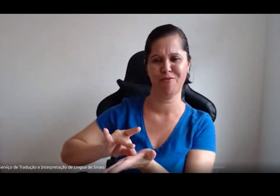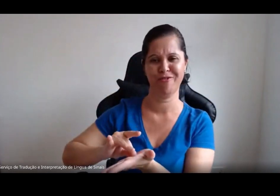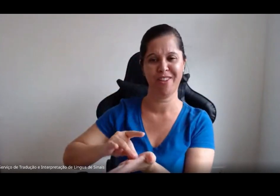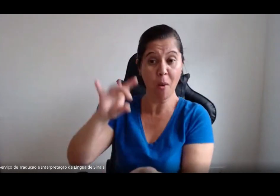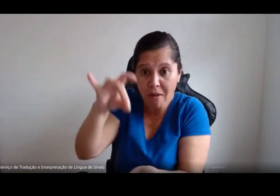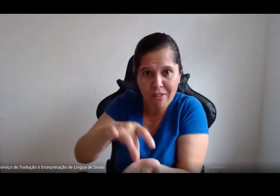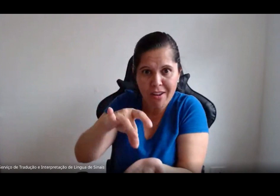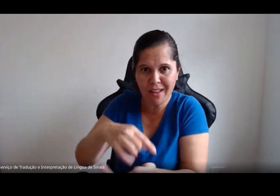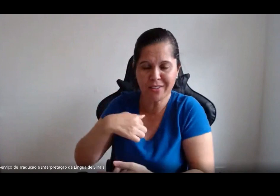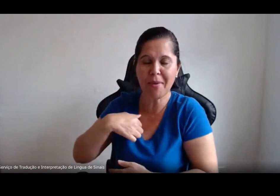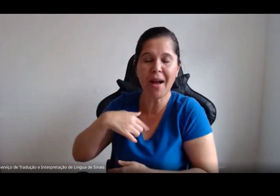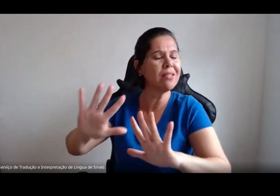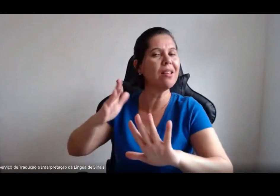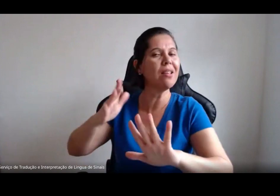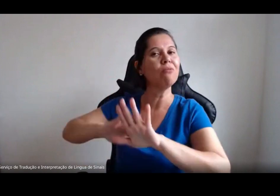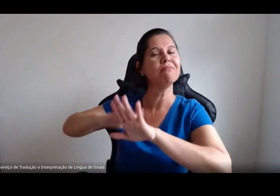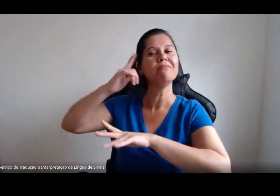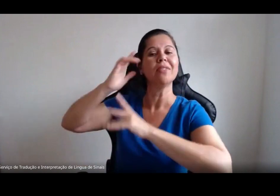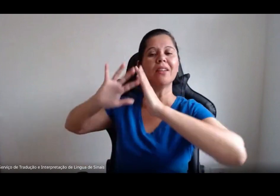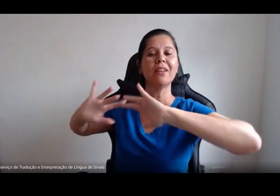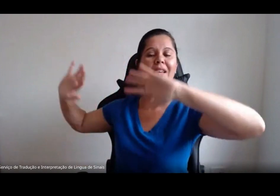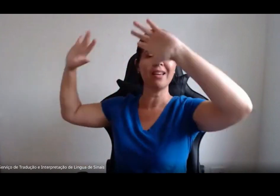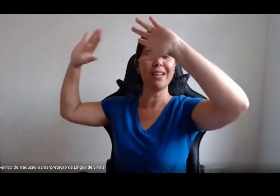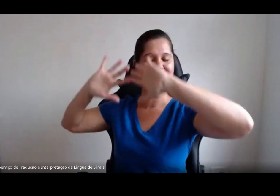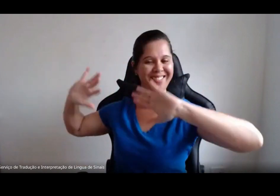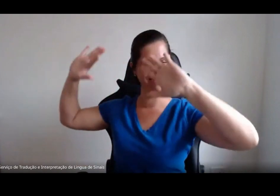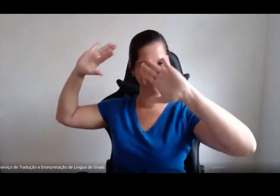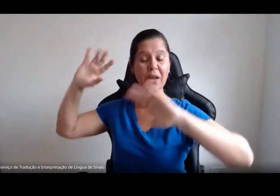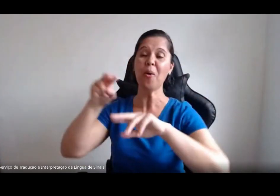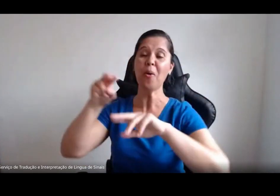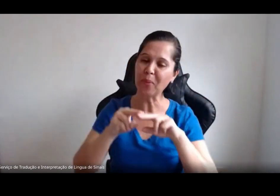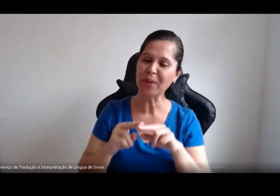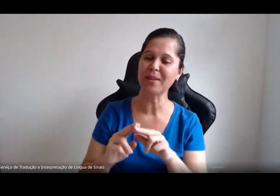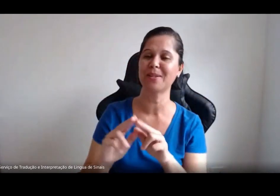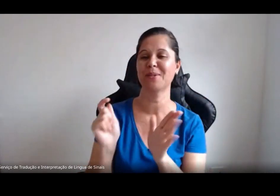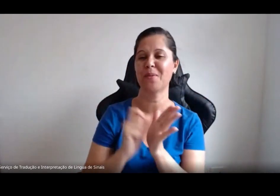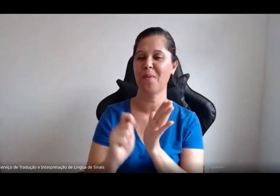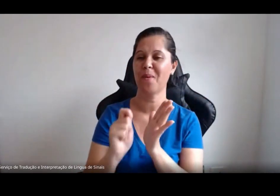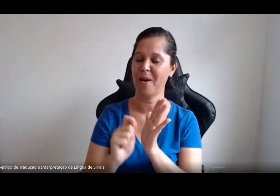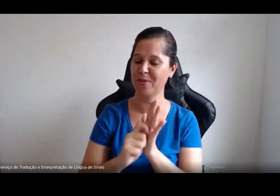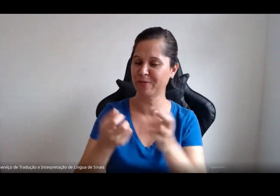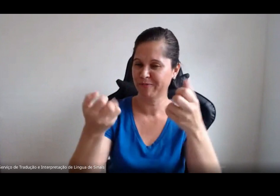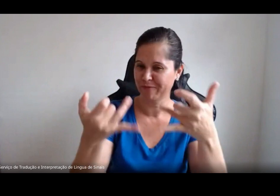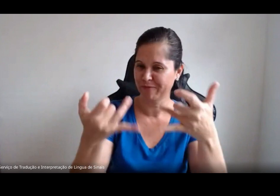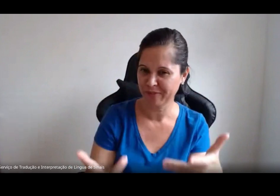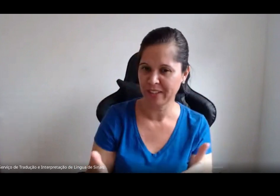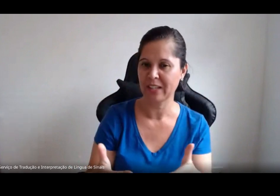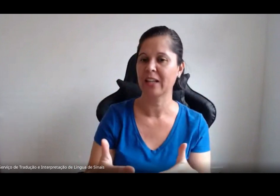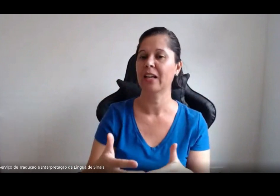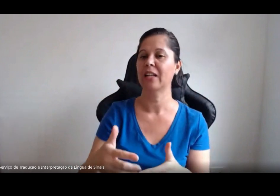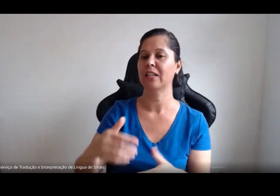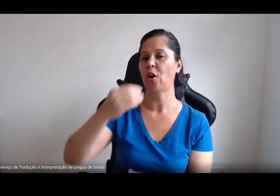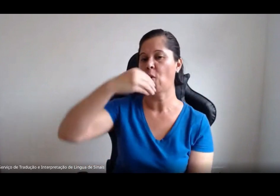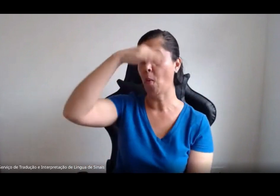verdade criada, né? Isso explica porque o livro de Bourdieu contém